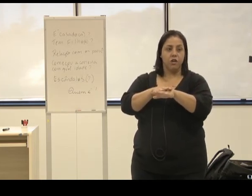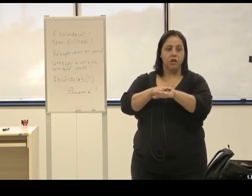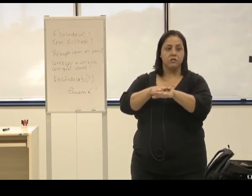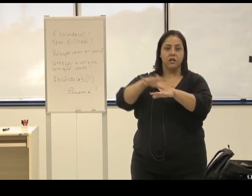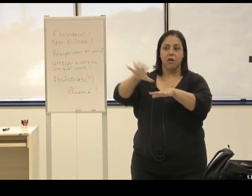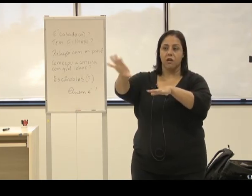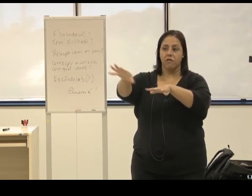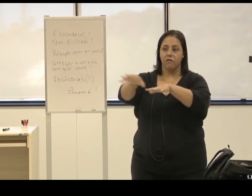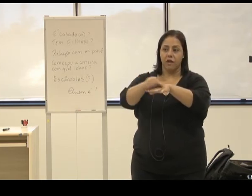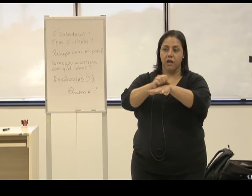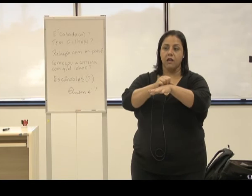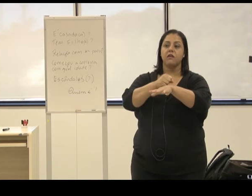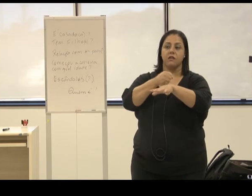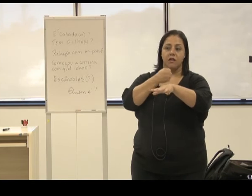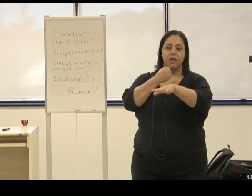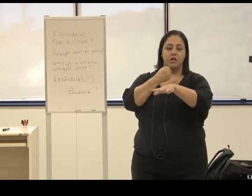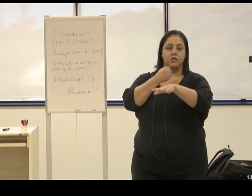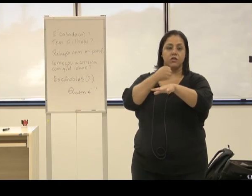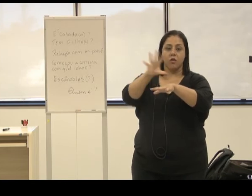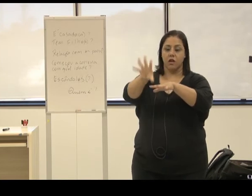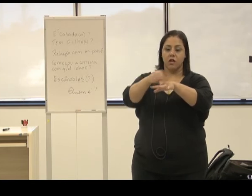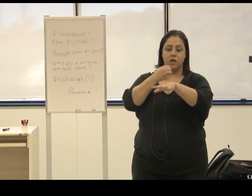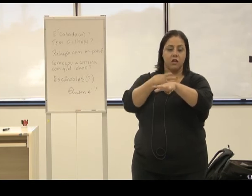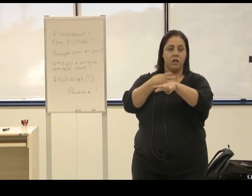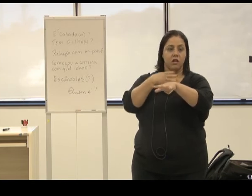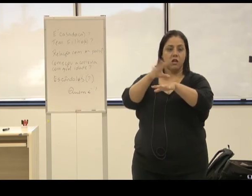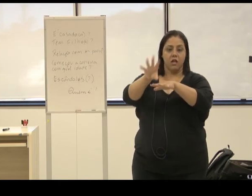Ouvidoria é um sinal que vem e joga.